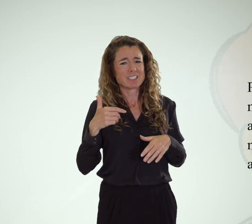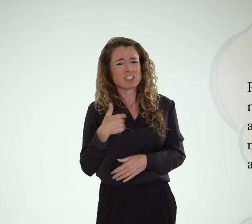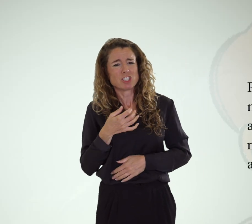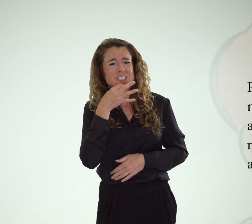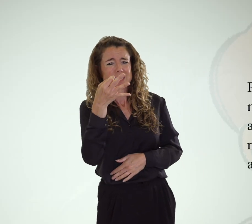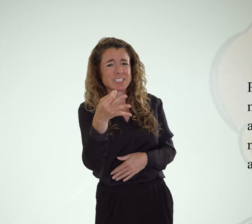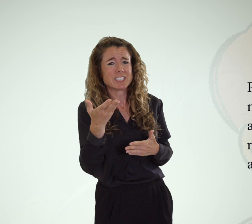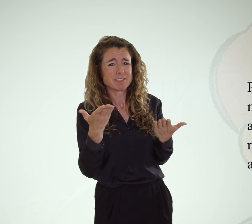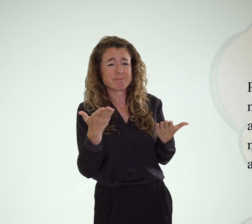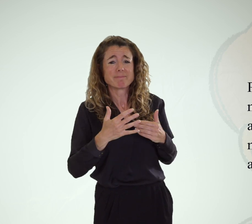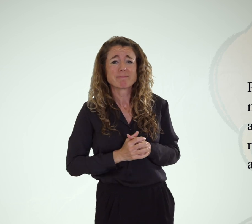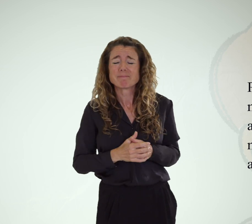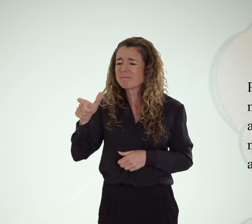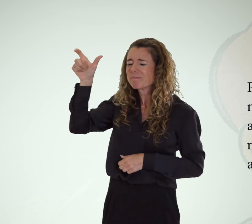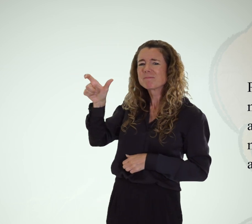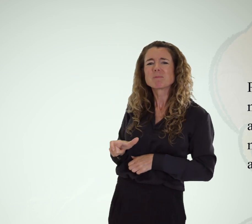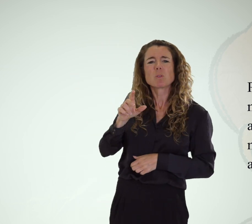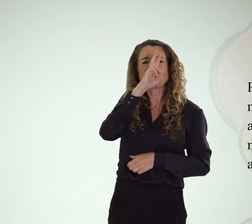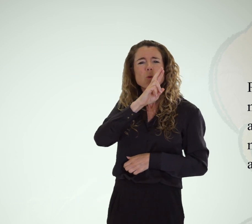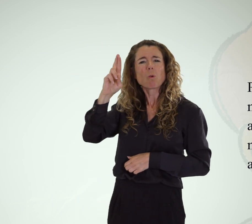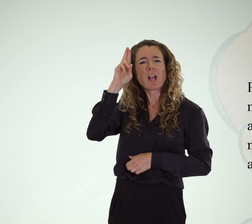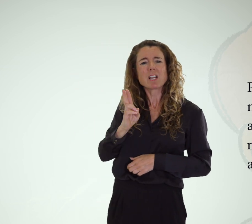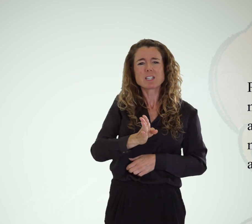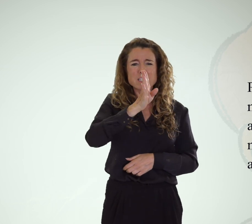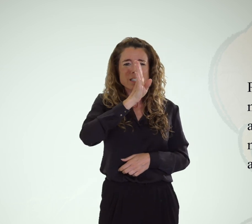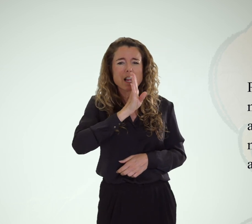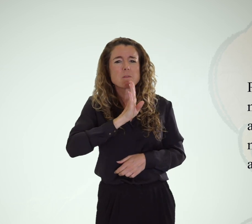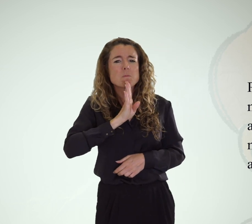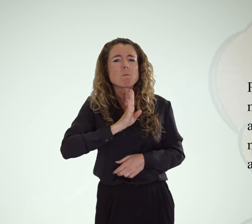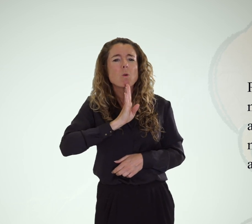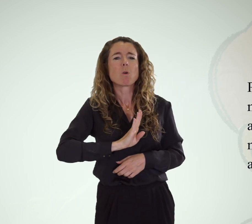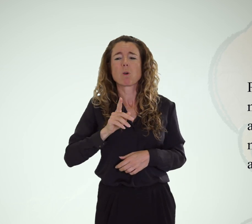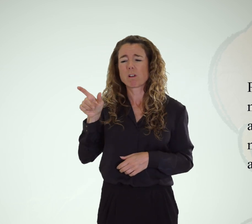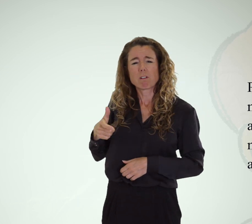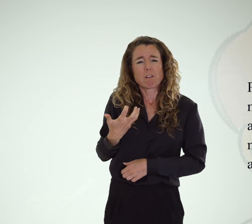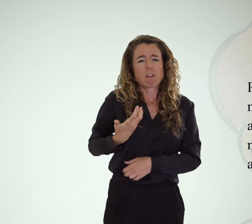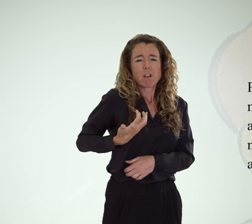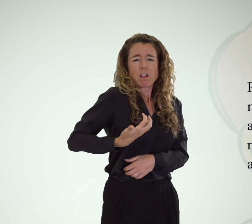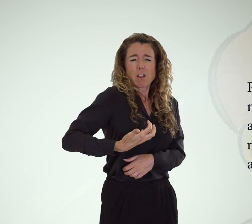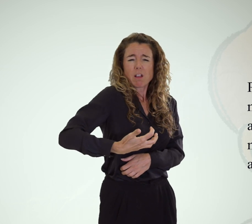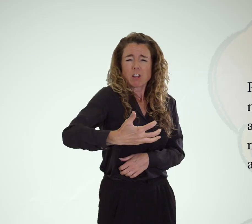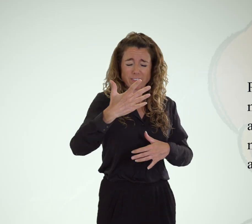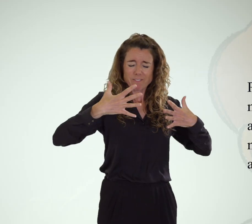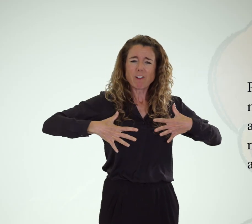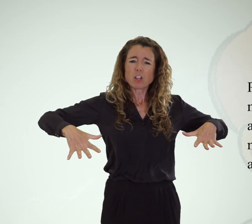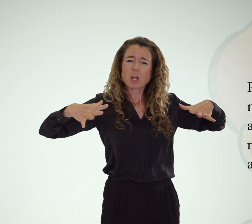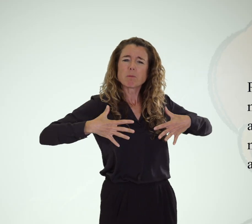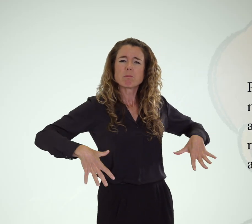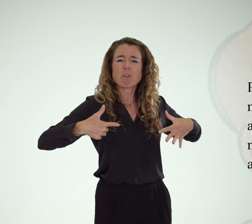Pourtant, je vous le dis, même Salomon, avec toute sa richesse, n'a jamais eu de vêtements